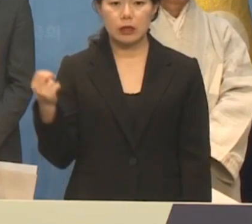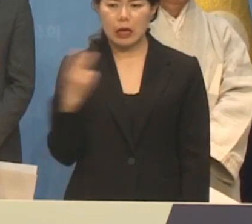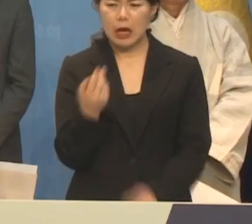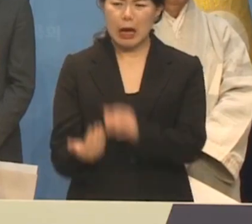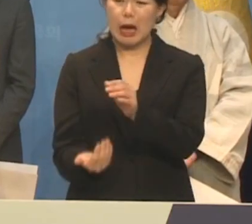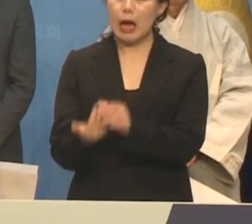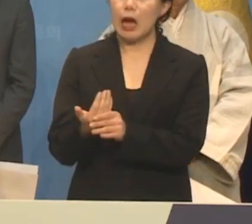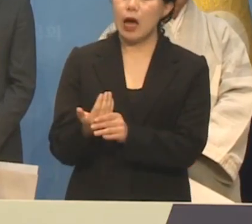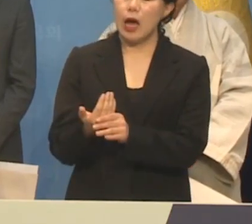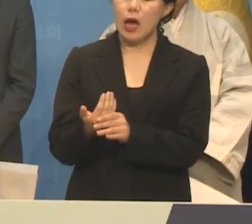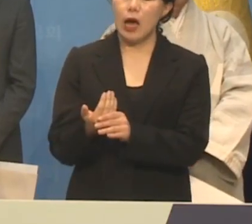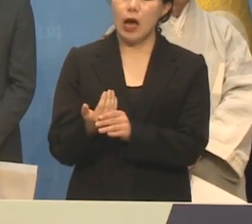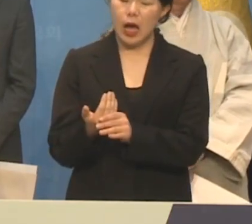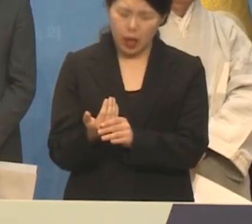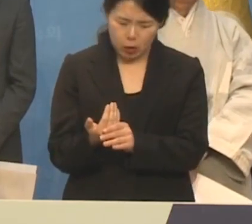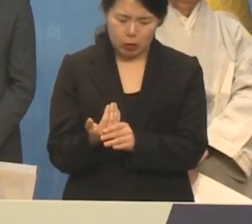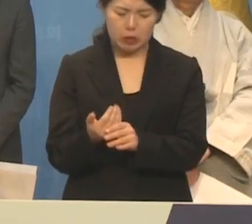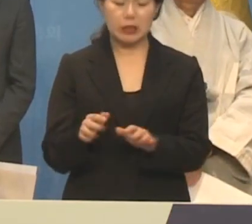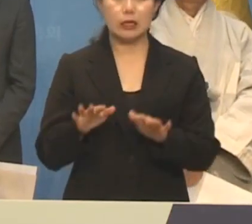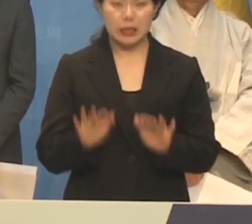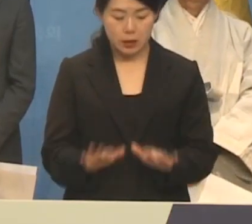그러니 이번에야말로